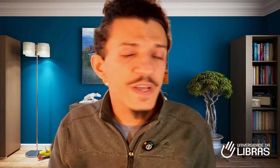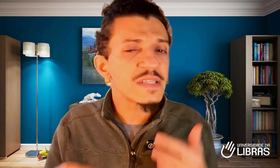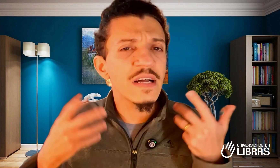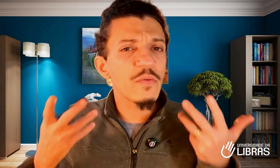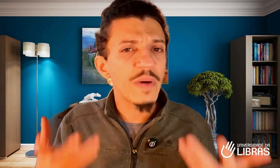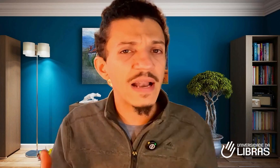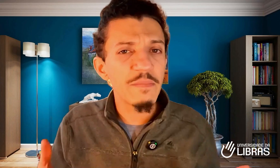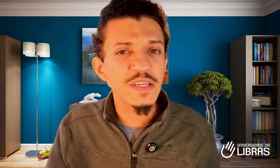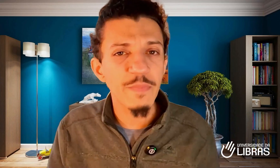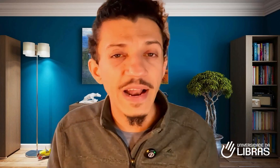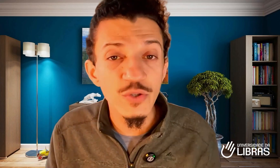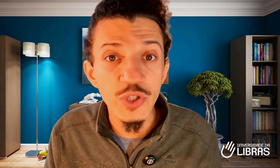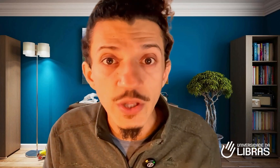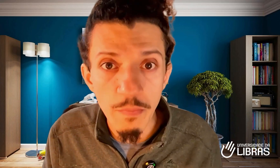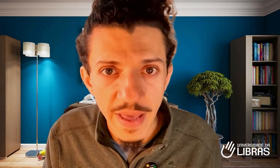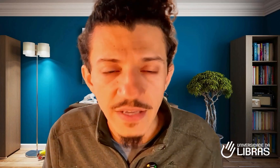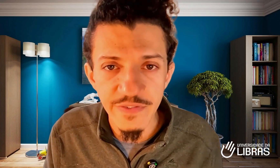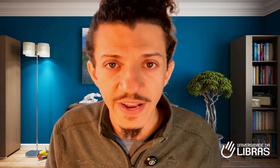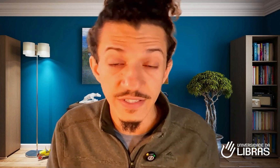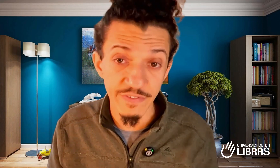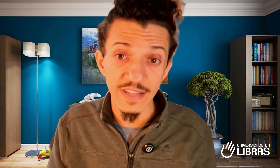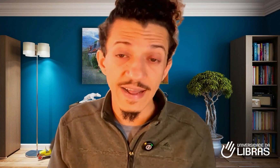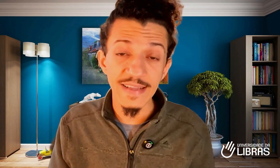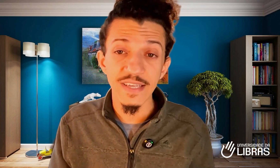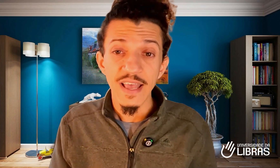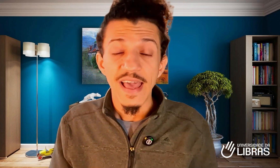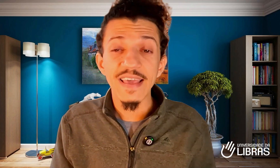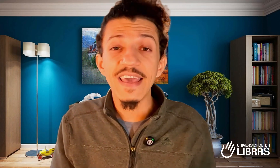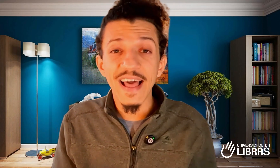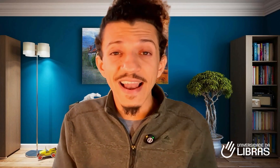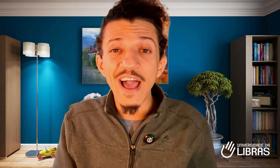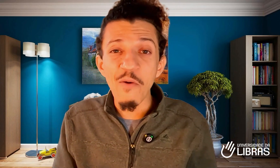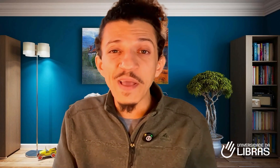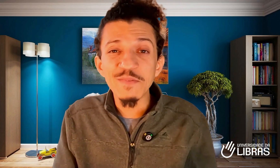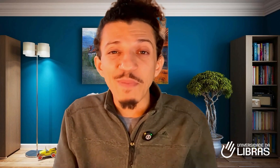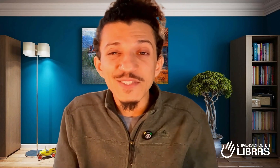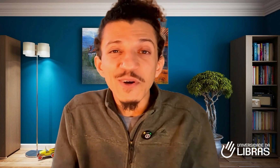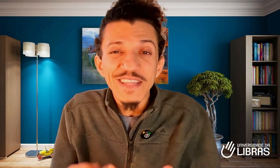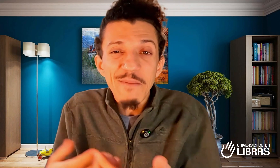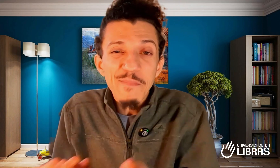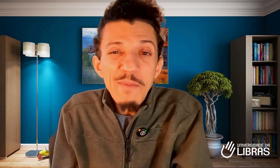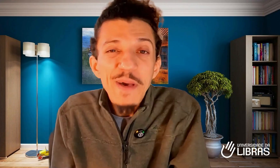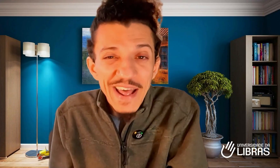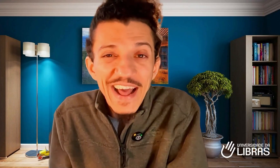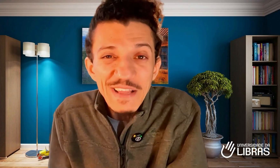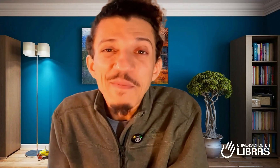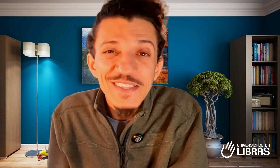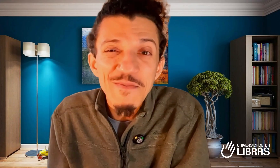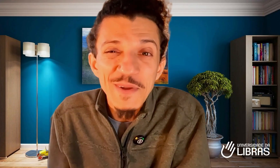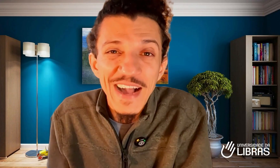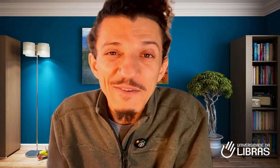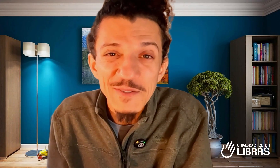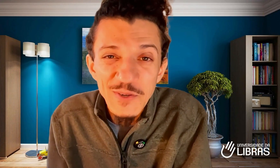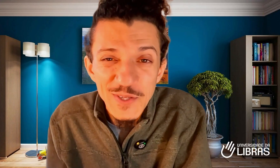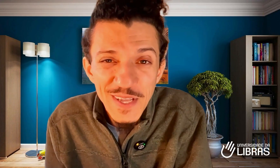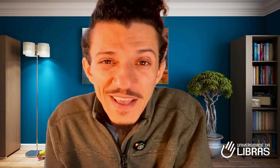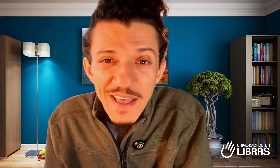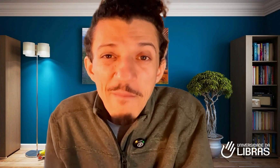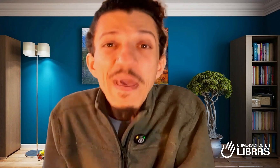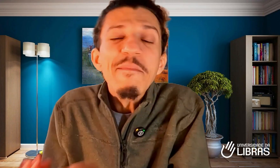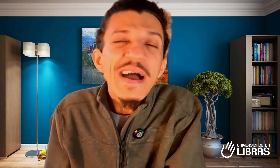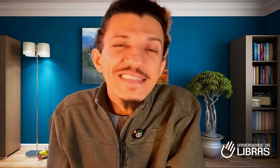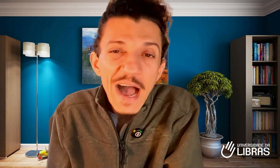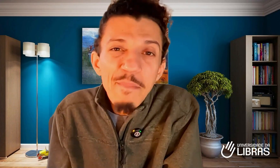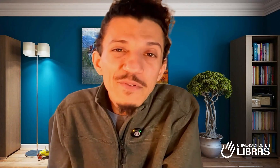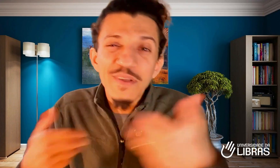eu fui ensinando a Libras para ela de um jeito bem diferente. A verdade é que ela realmente passou a estar preparada para se comunicar com surdos